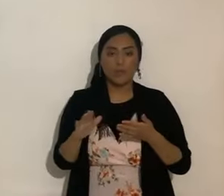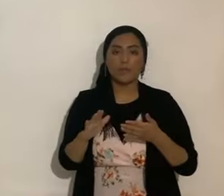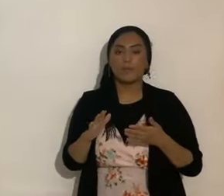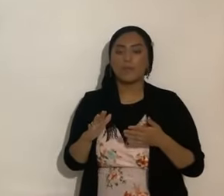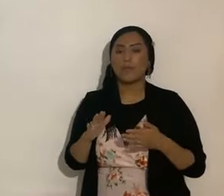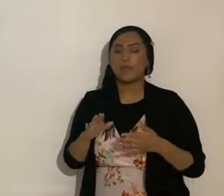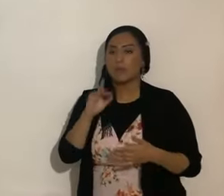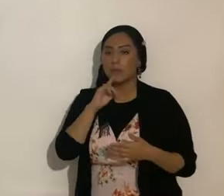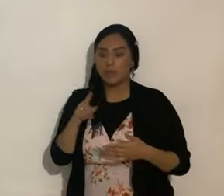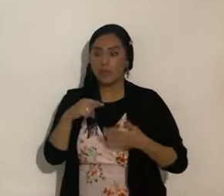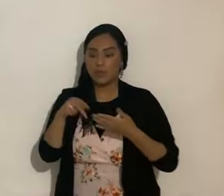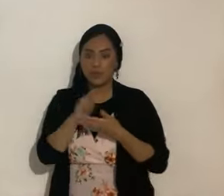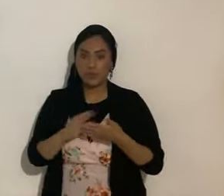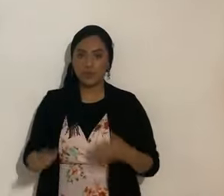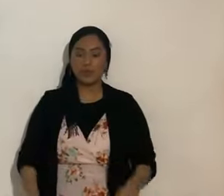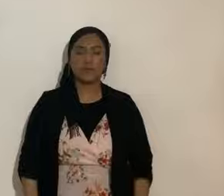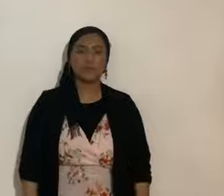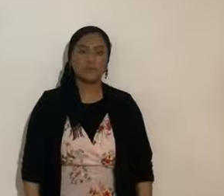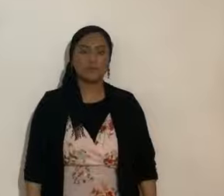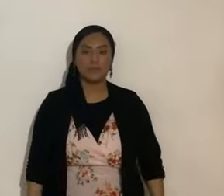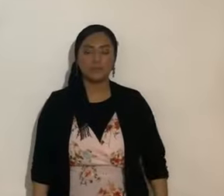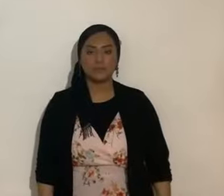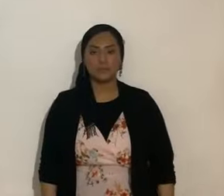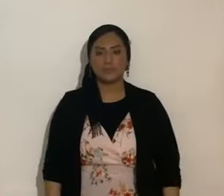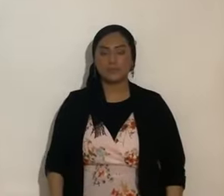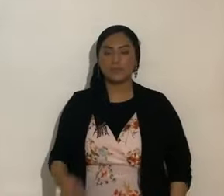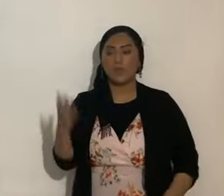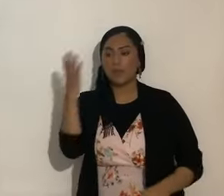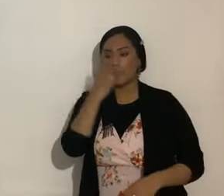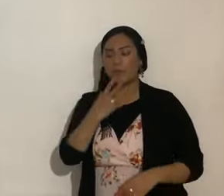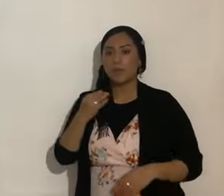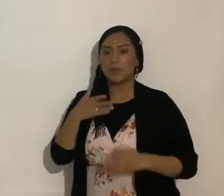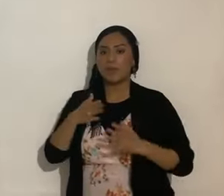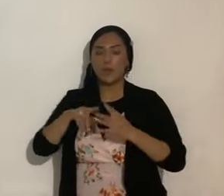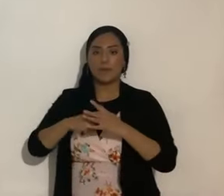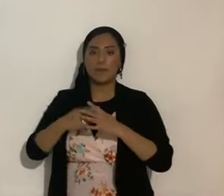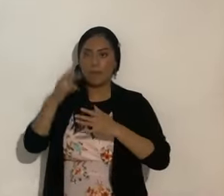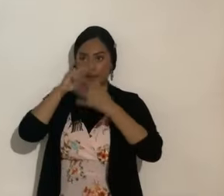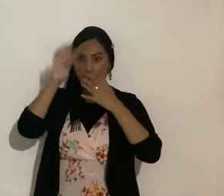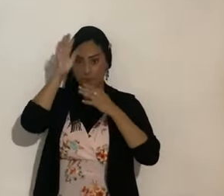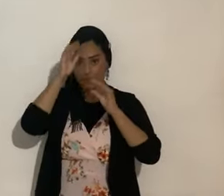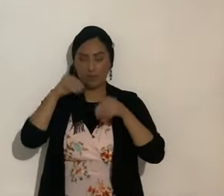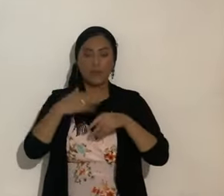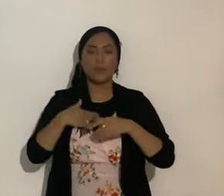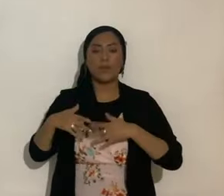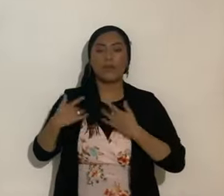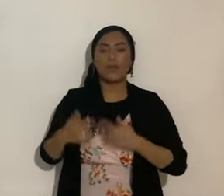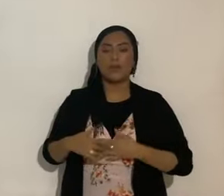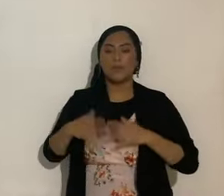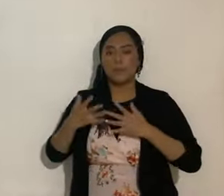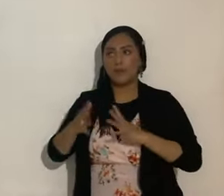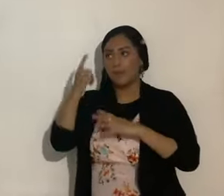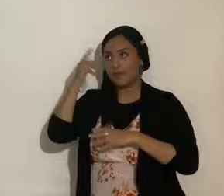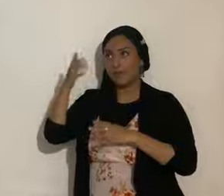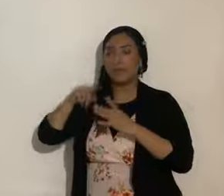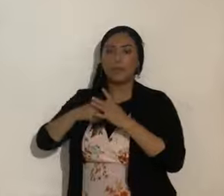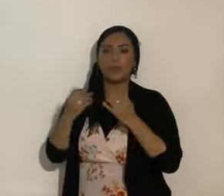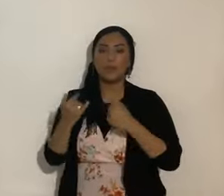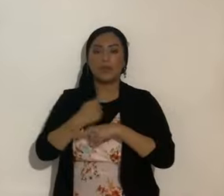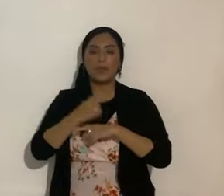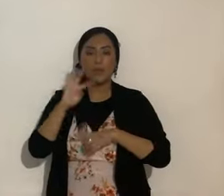somos verdaderamente santos. Vean qué bonita manera de empezar, puso en mi corazón el Eterno venir de la gloria es para Él, para empezar este